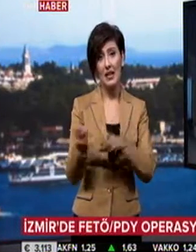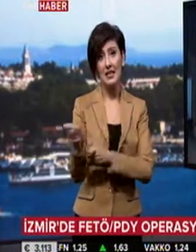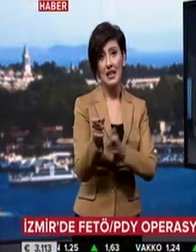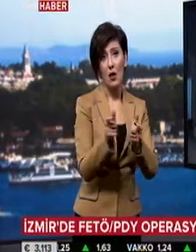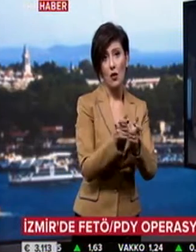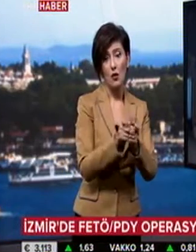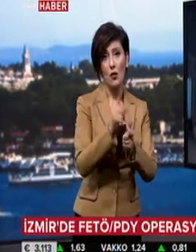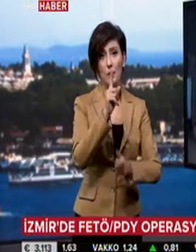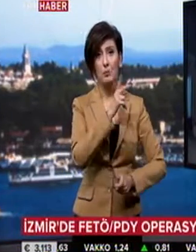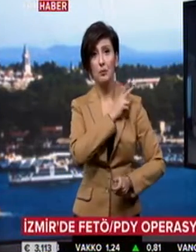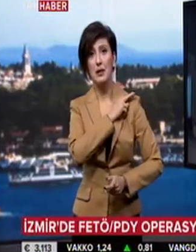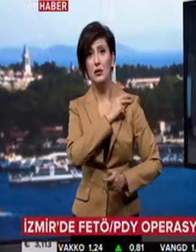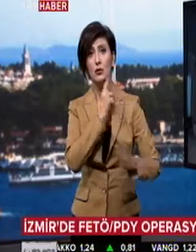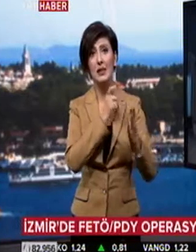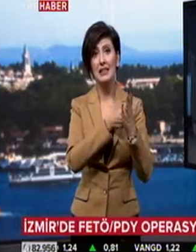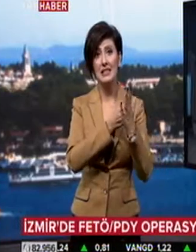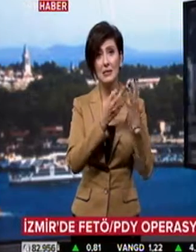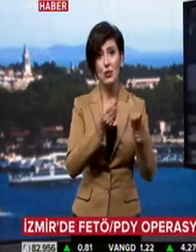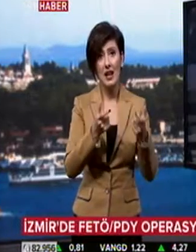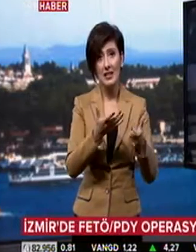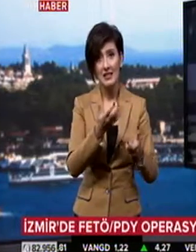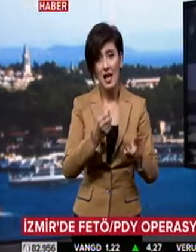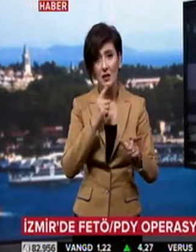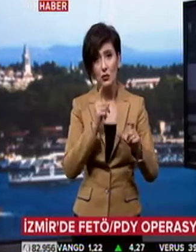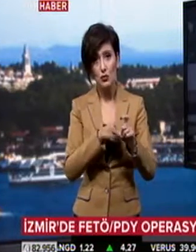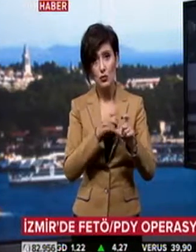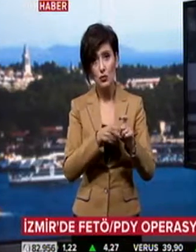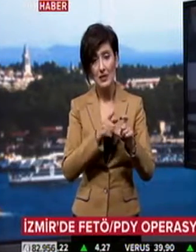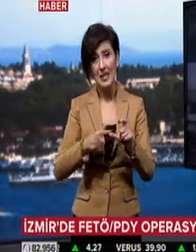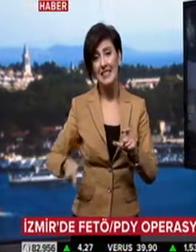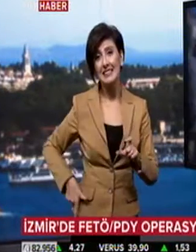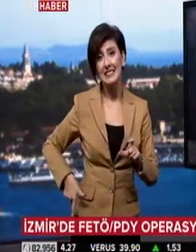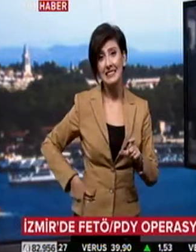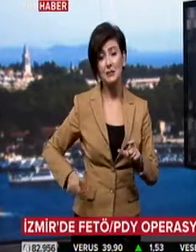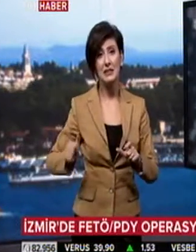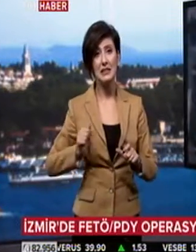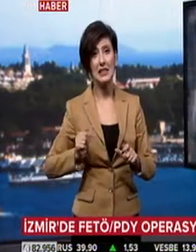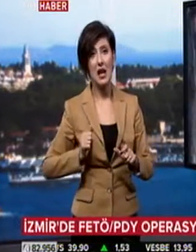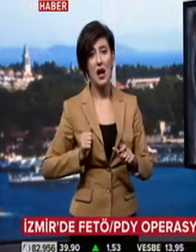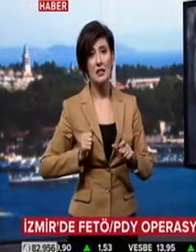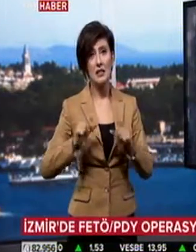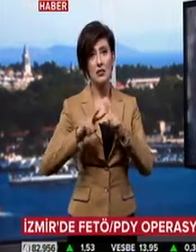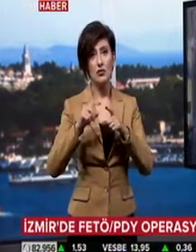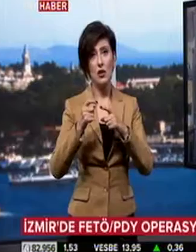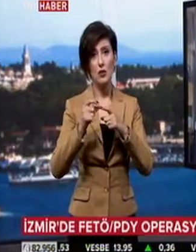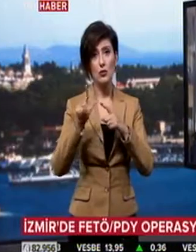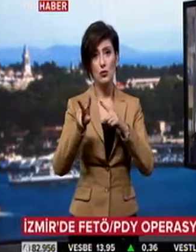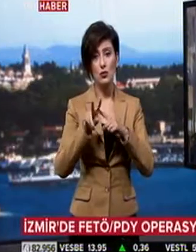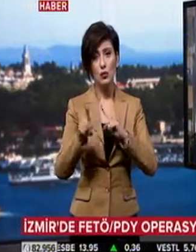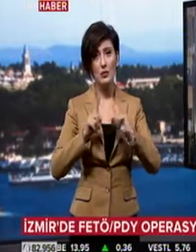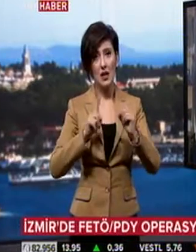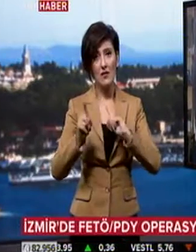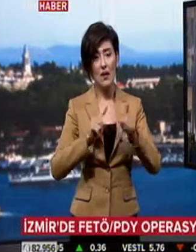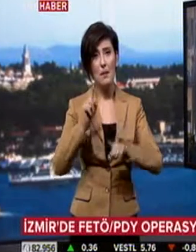Fethullah Gülen'in terör örgütünün bir numaralı ismi olarak yer aldığı soruşturmada İzmir'deki askeri